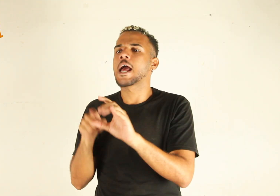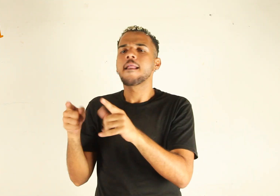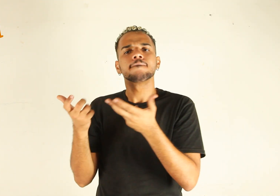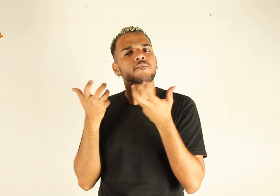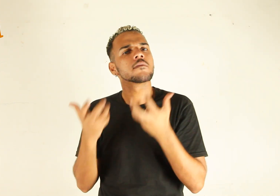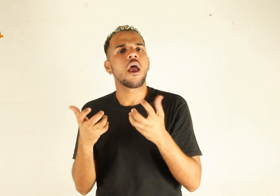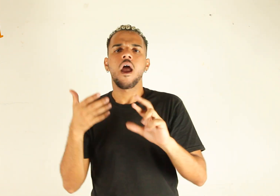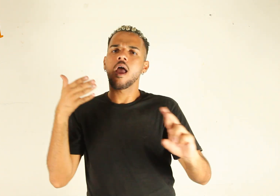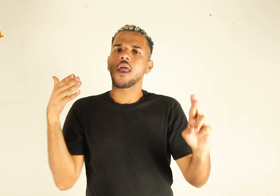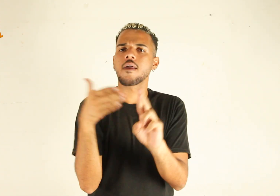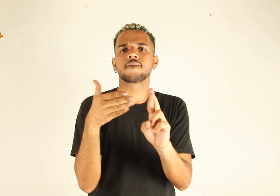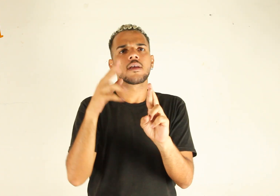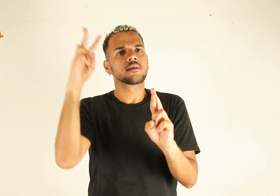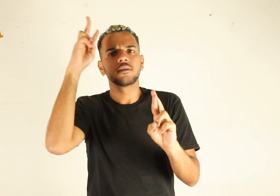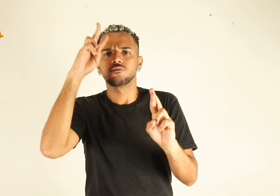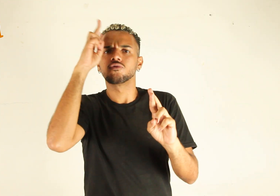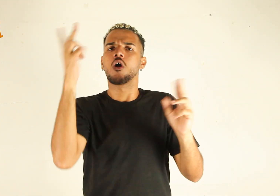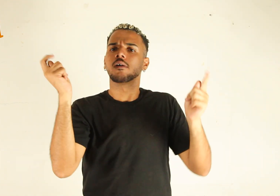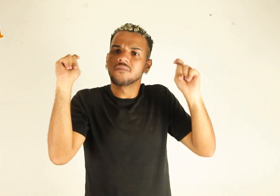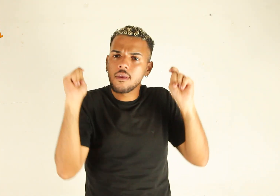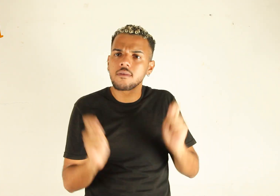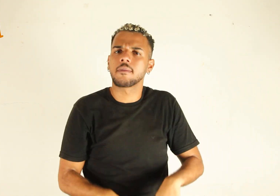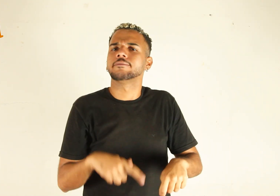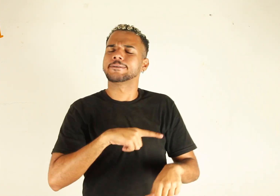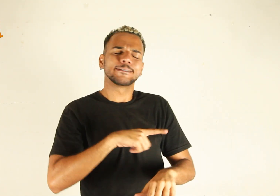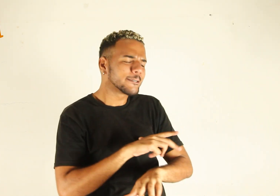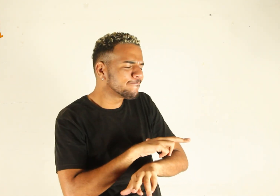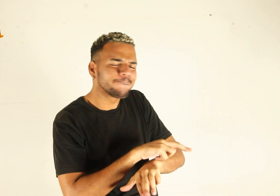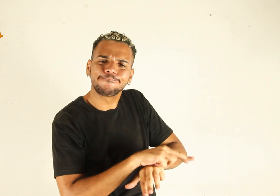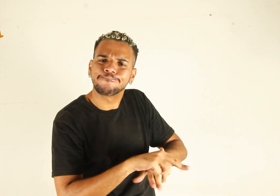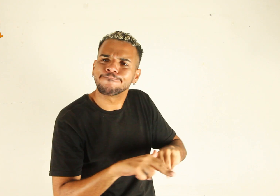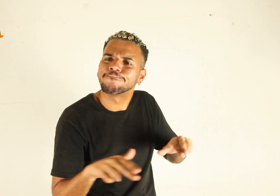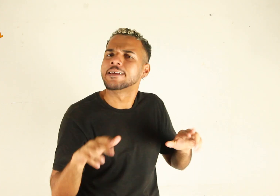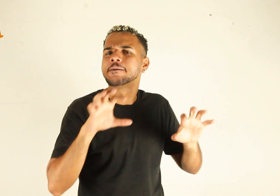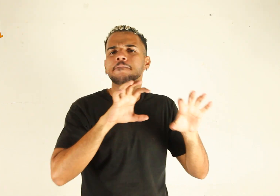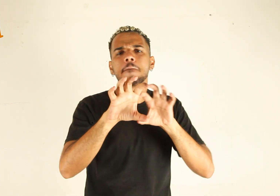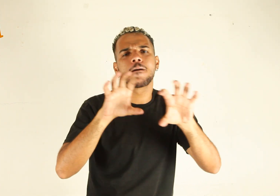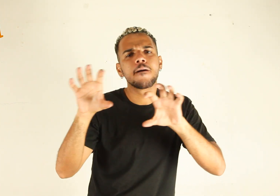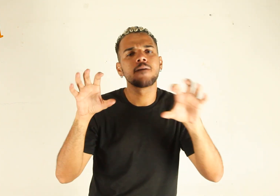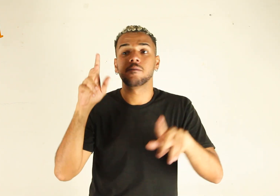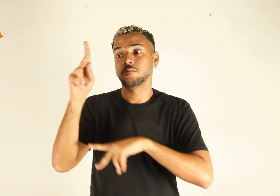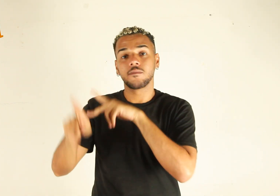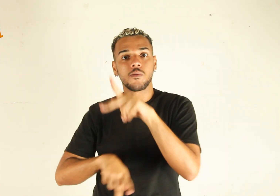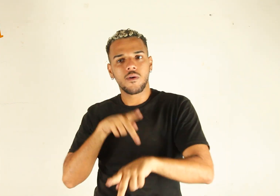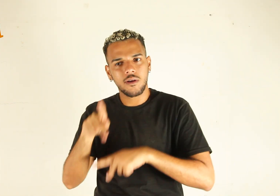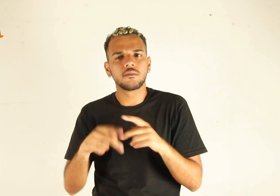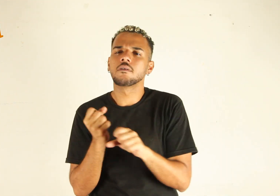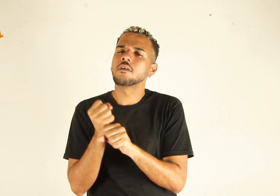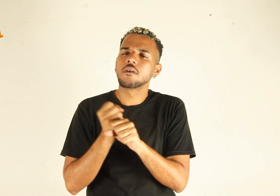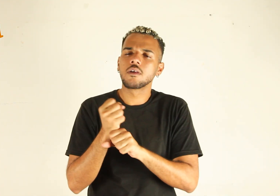frente à ocupação estrangeira. A rainha foi transformada em heroína nacional pelos movimentos políticos angolanos